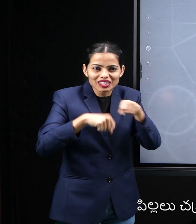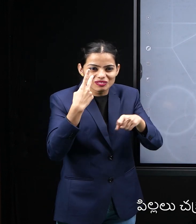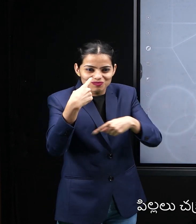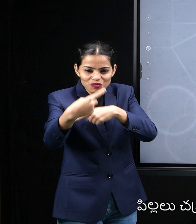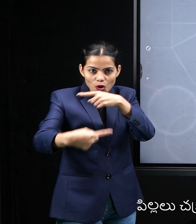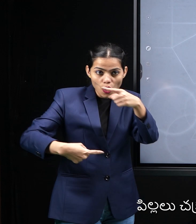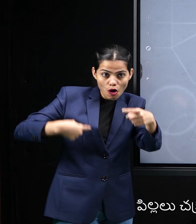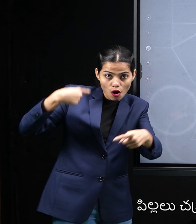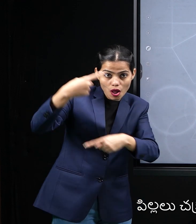చతుర్భుజం అంటే ఏమిటి?